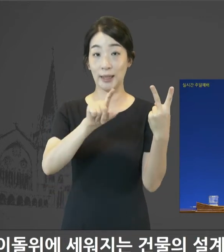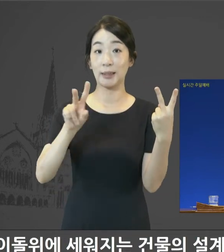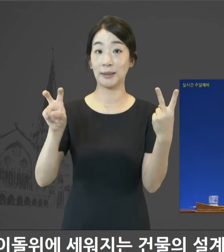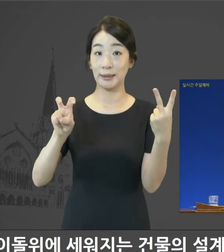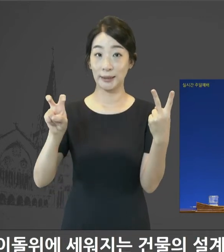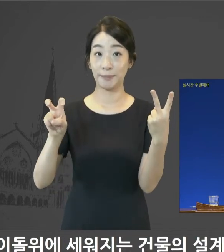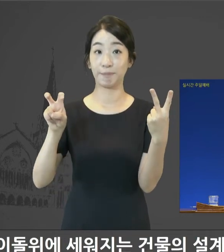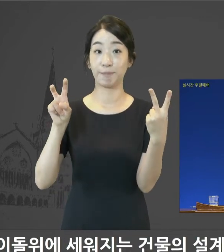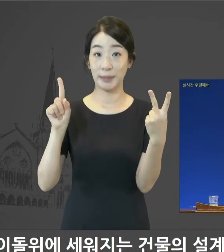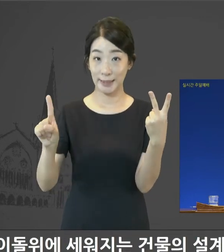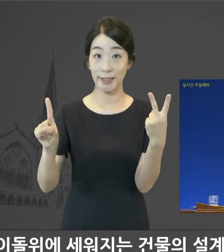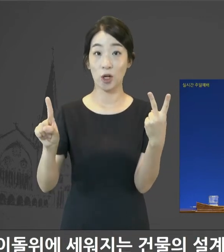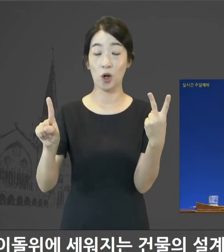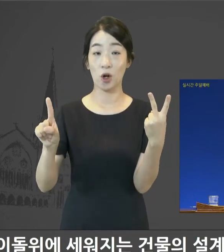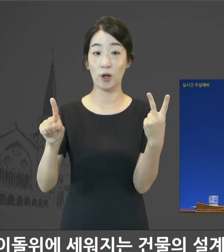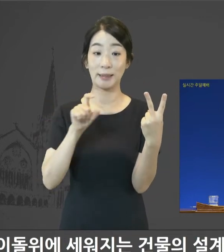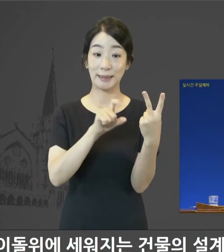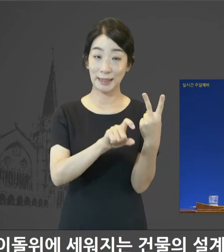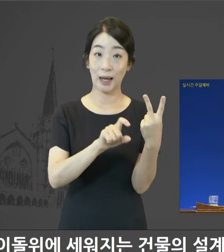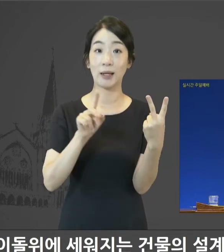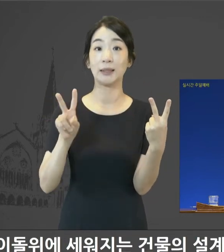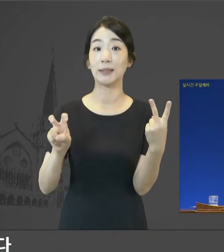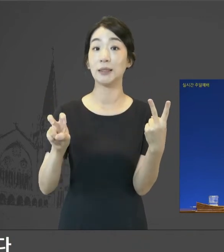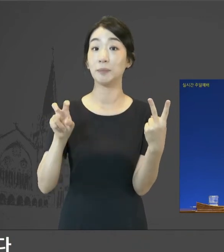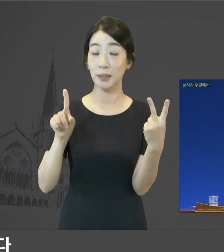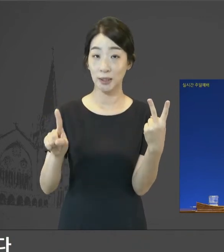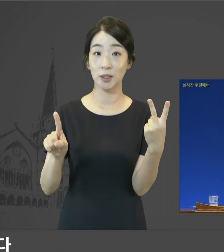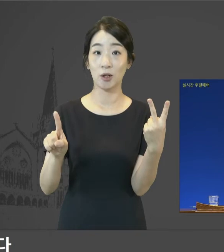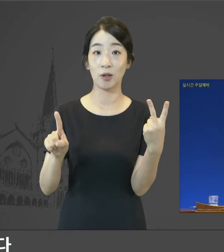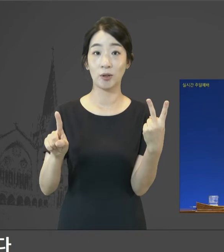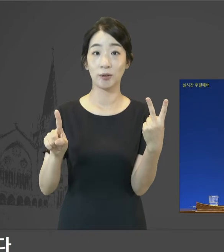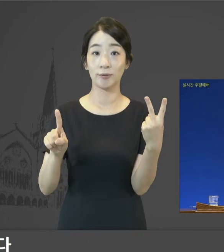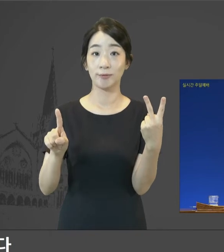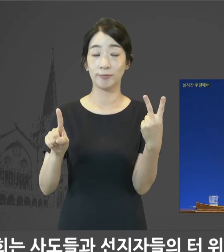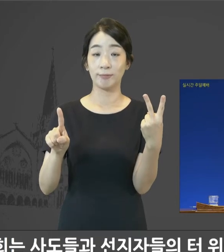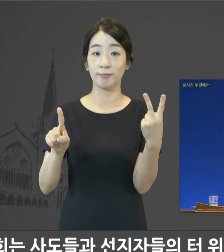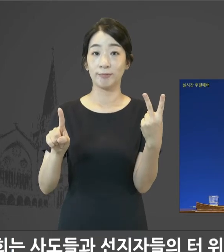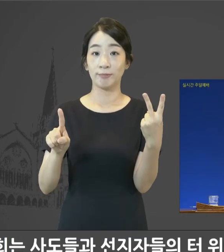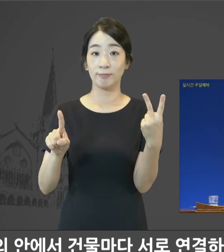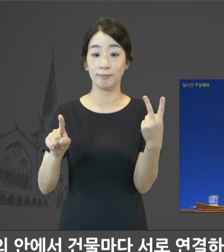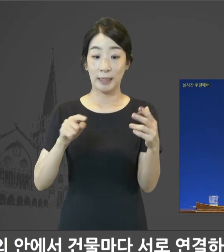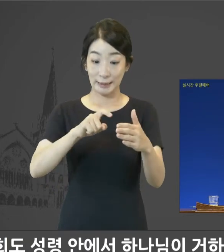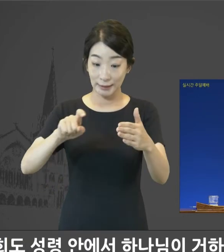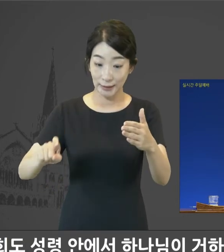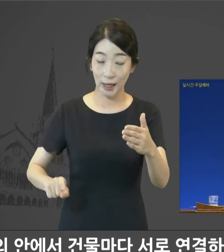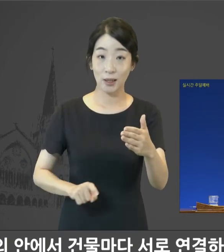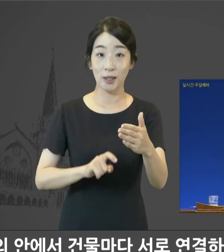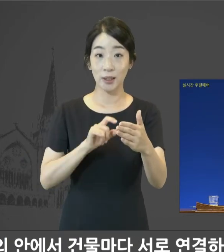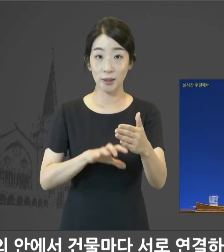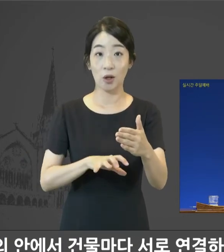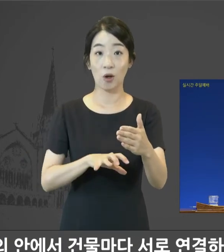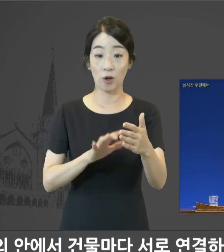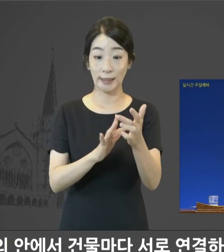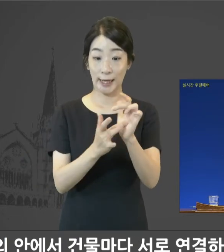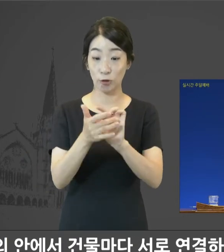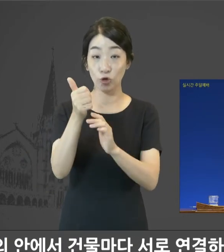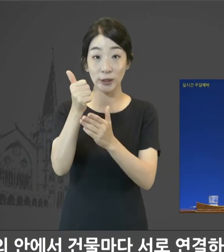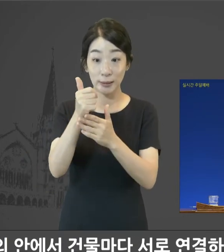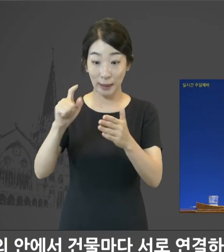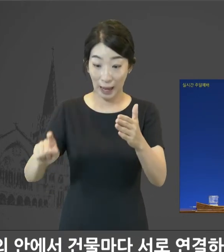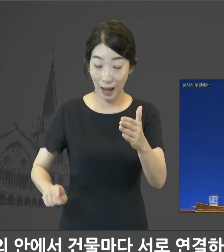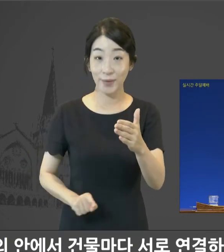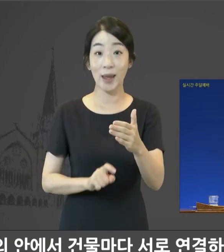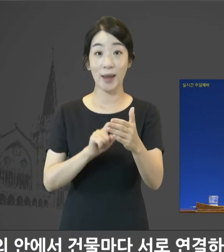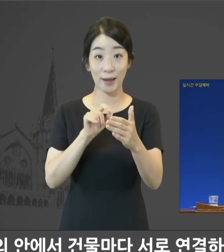이동하셔서 꼭 성경 같이 보셨으면 좋겠습니다. 제가 읽어드릴게요. 그 안에서, 예수님이죠, 그